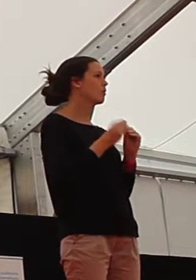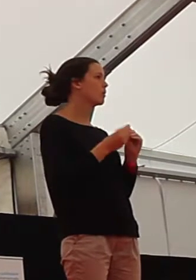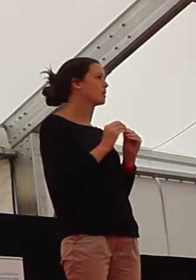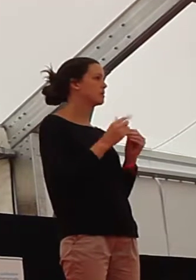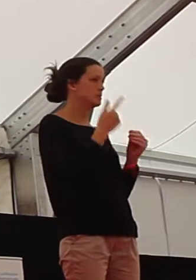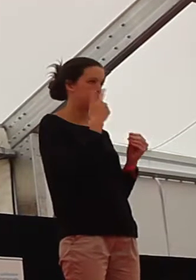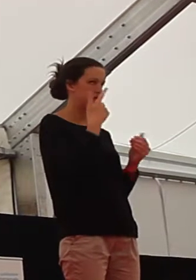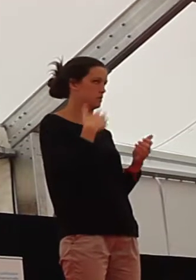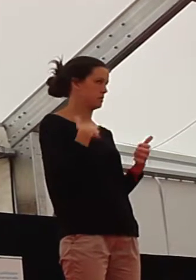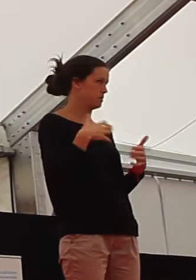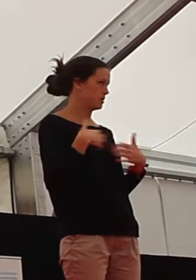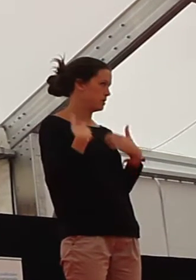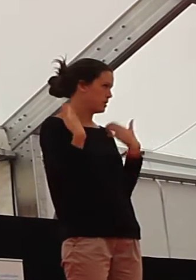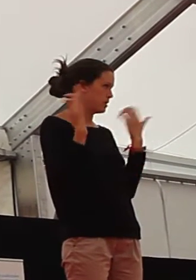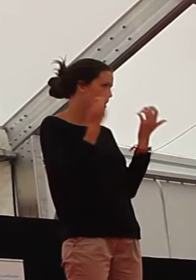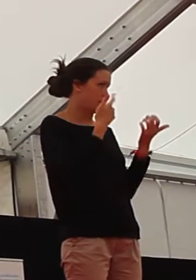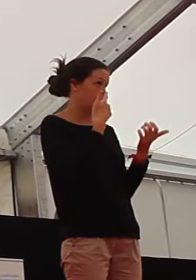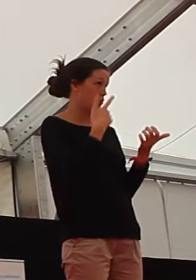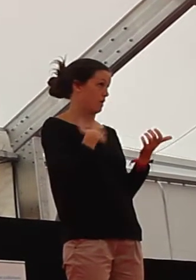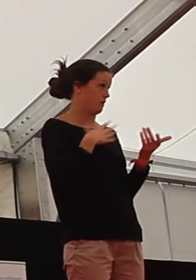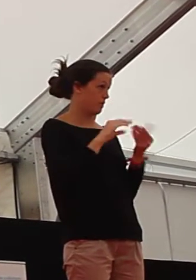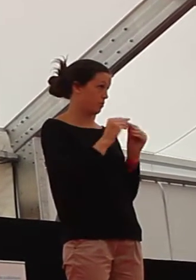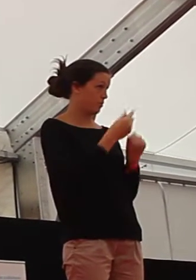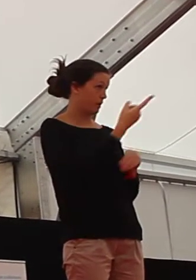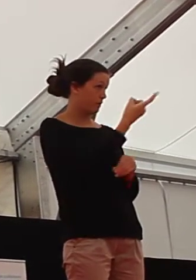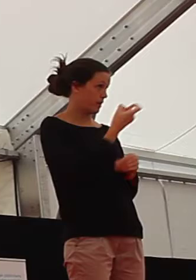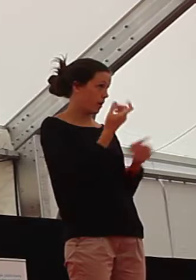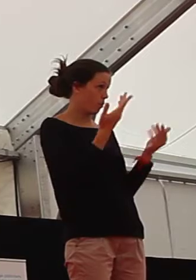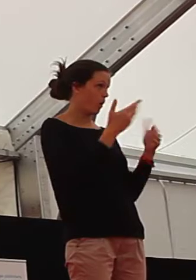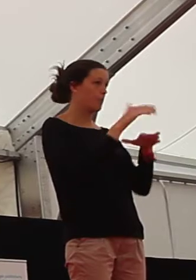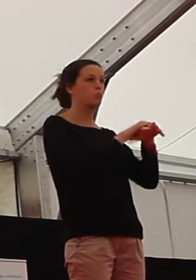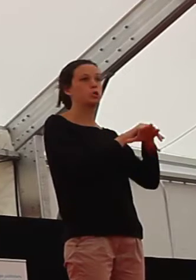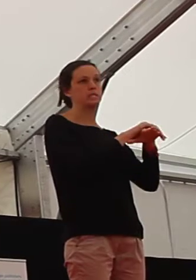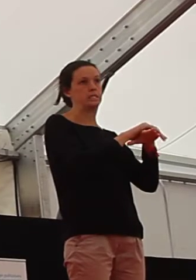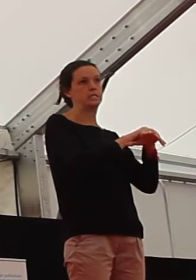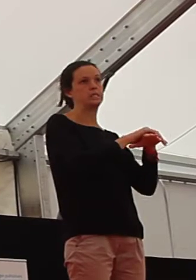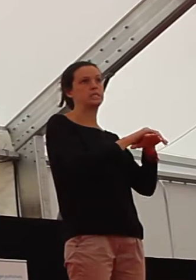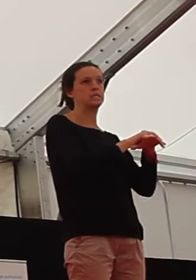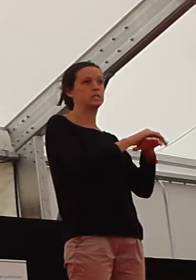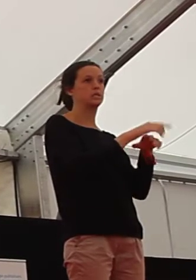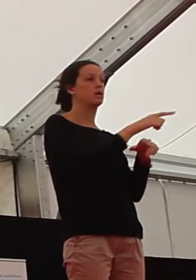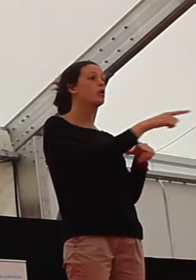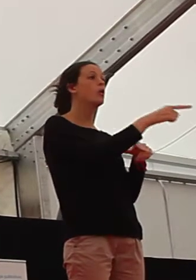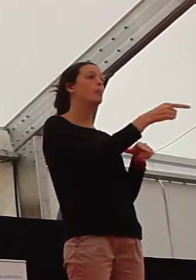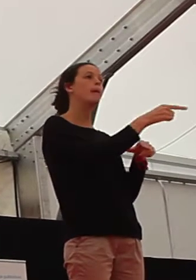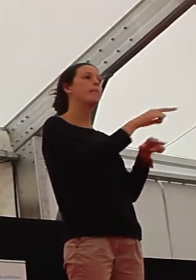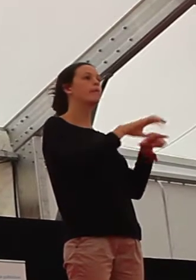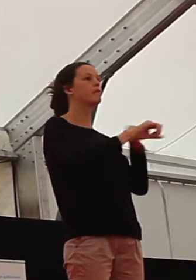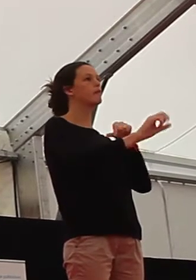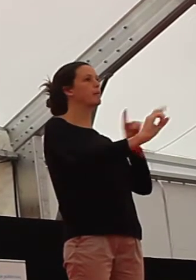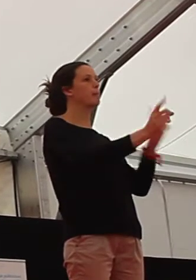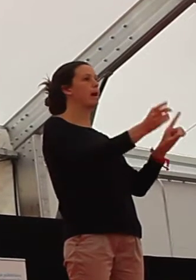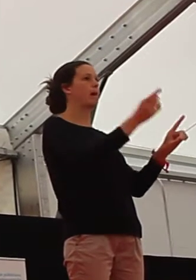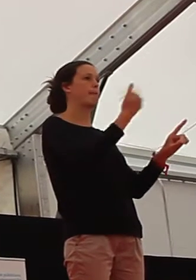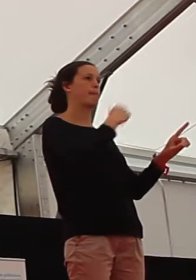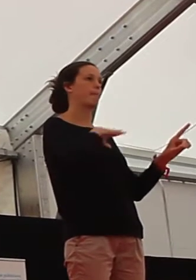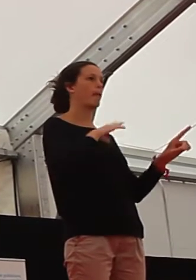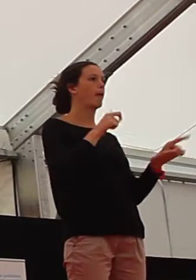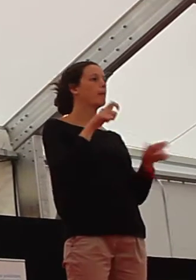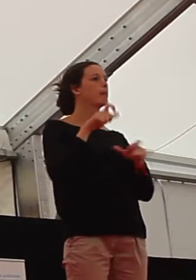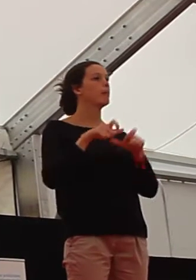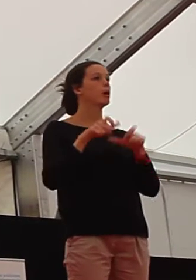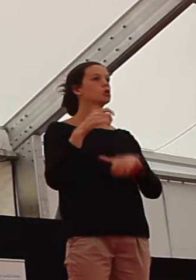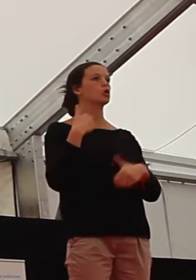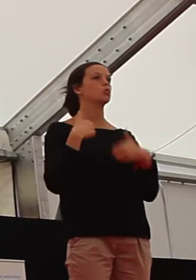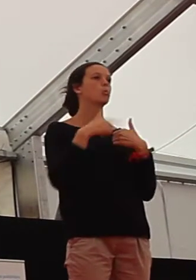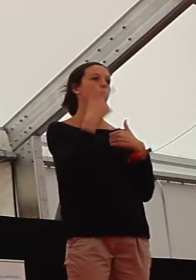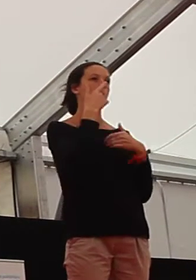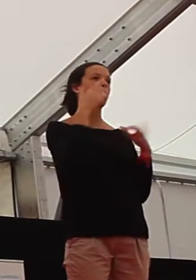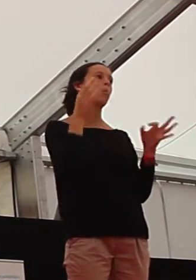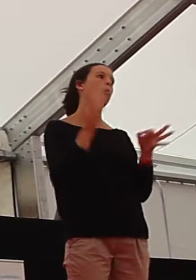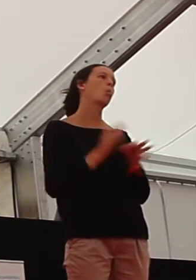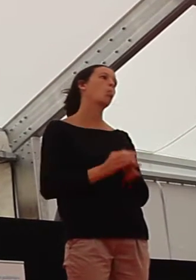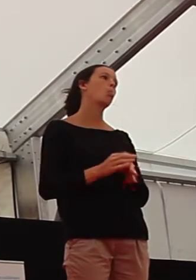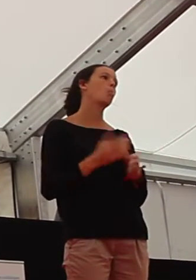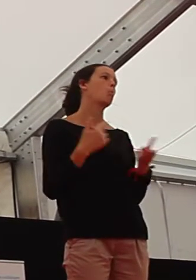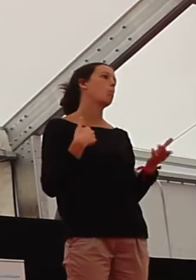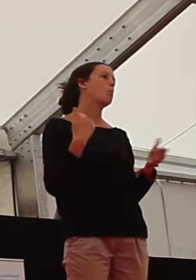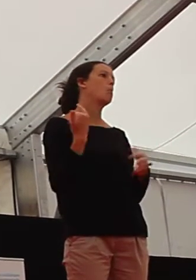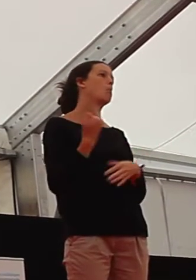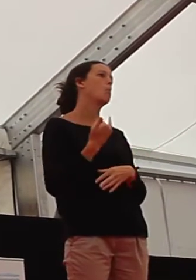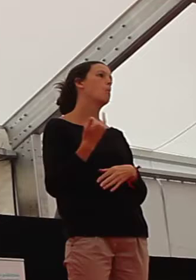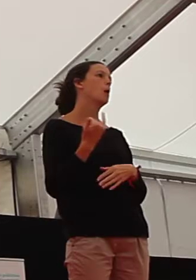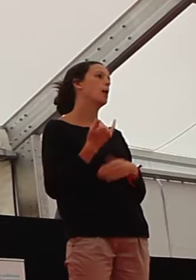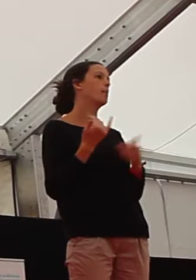choix politique et que s'ils le font pas c'est parce que les handicapés finalement bassil populations minoritaires et que